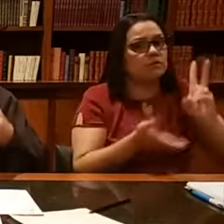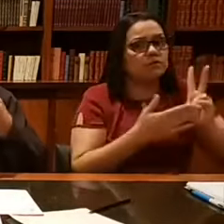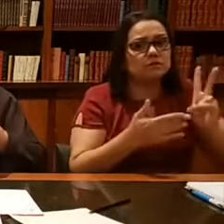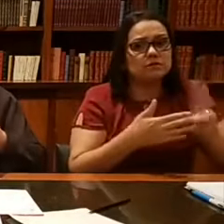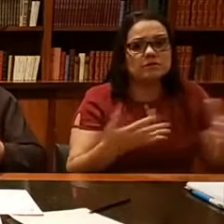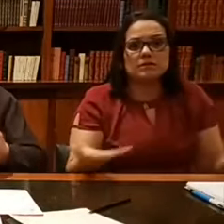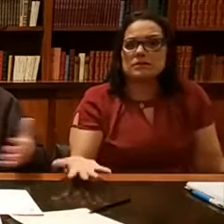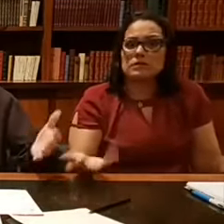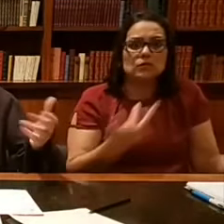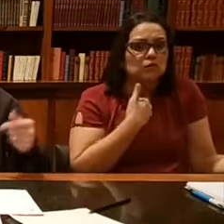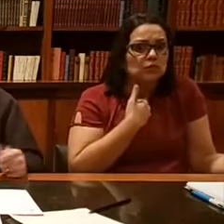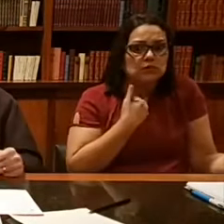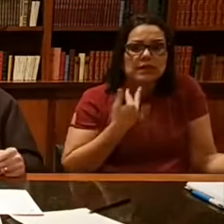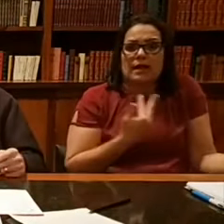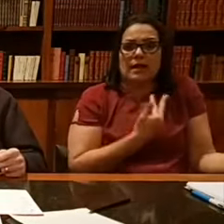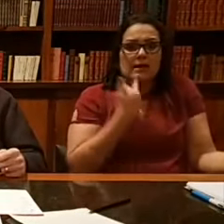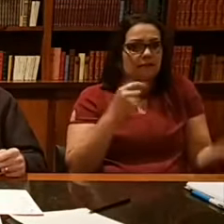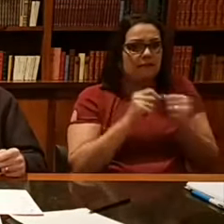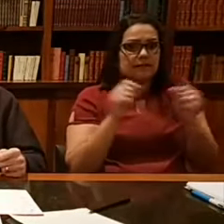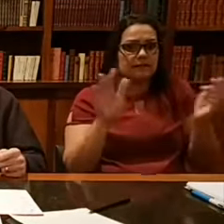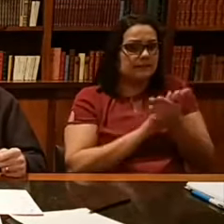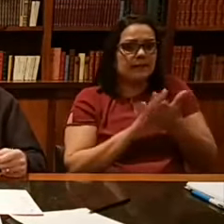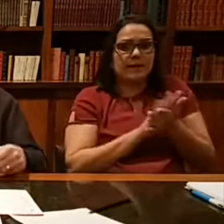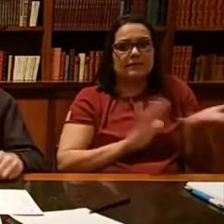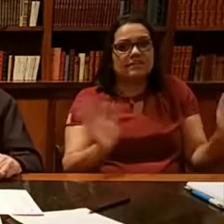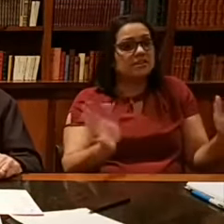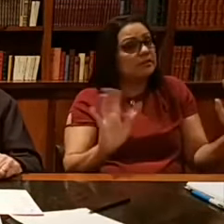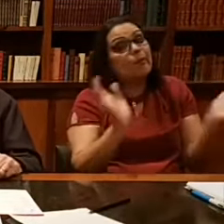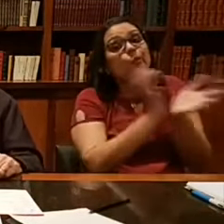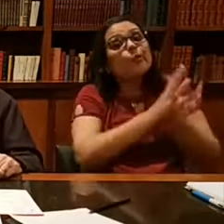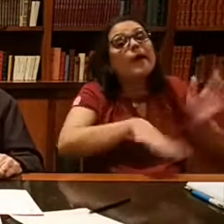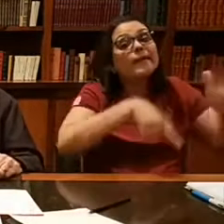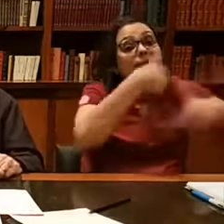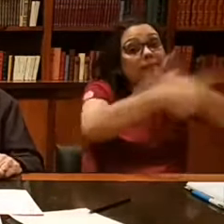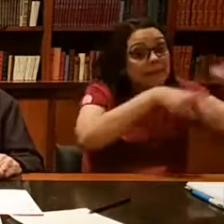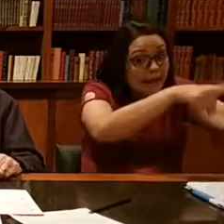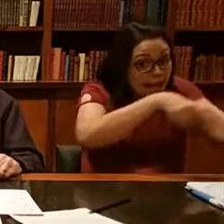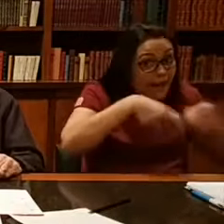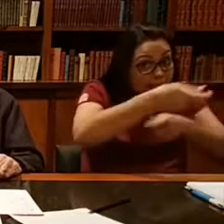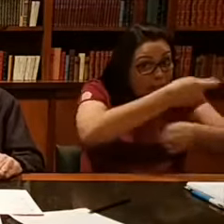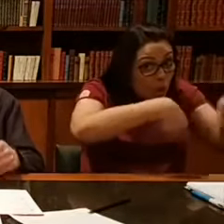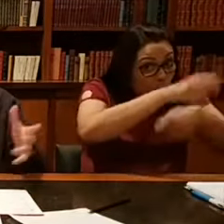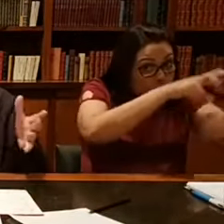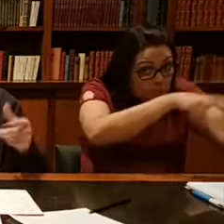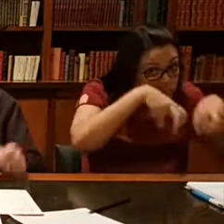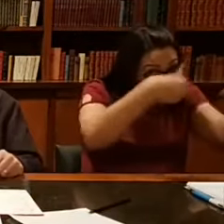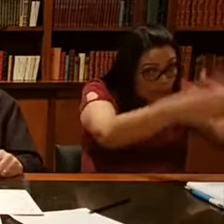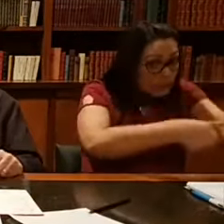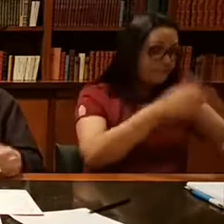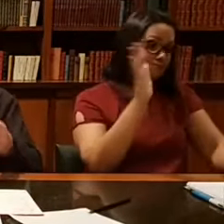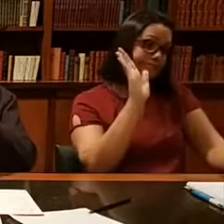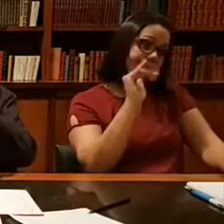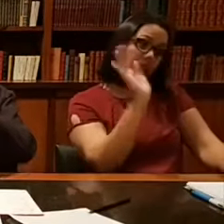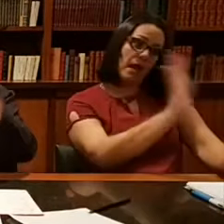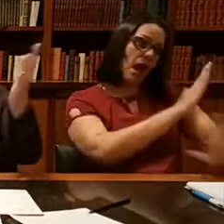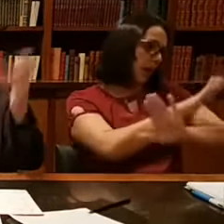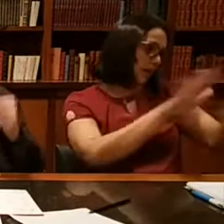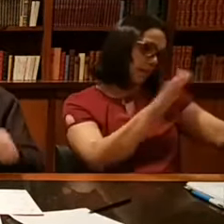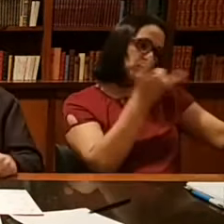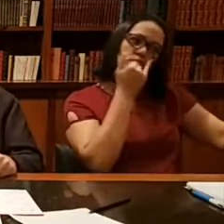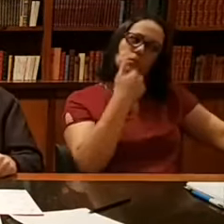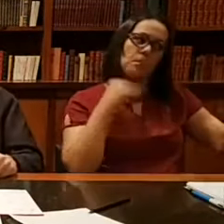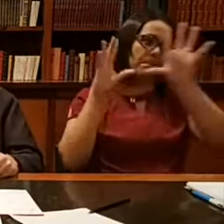estaria inviabilizado no Brasil. Tchau, agronegócio, o homem do campo, né? Tchau, homem do campo. Você tem que inventar